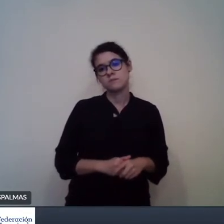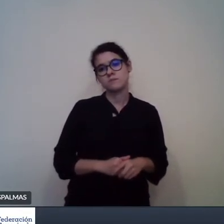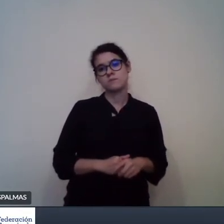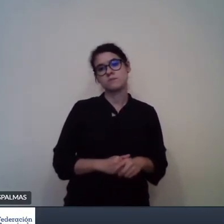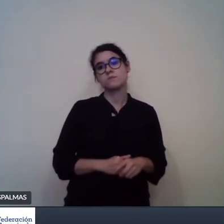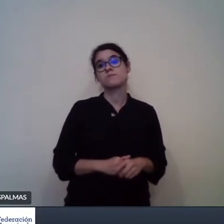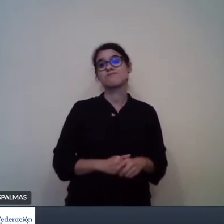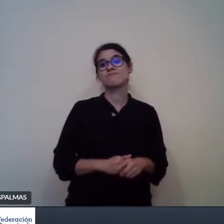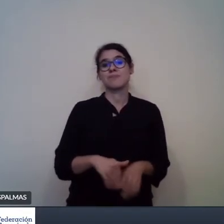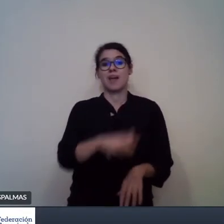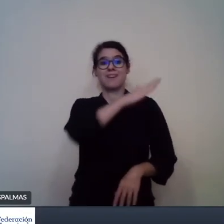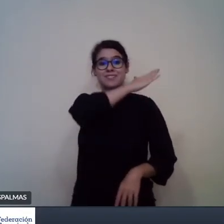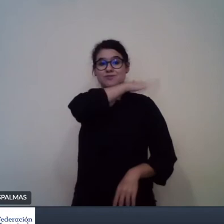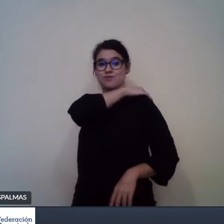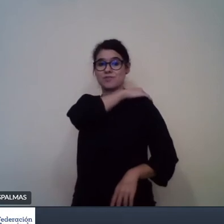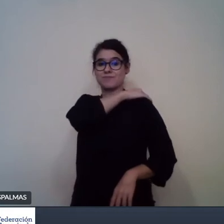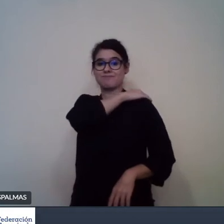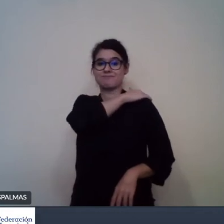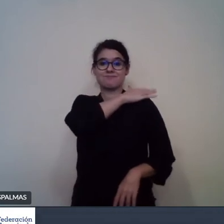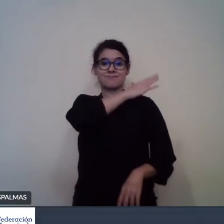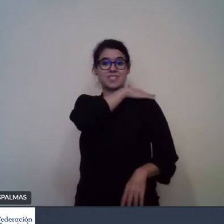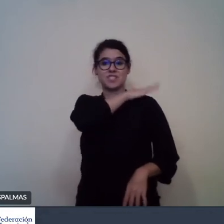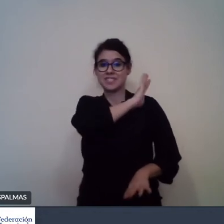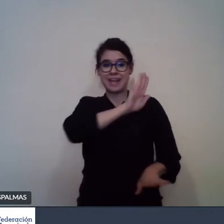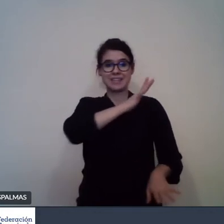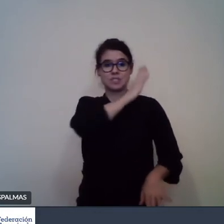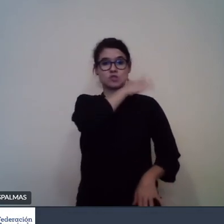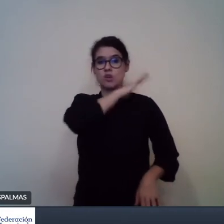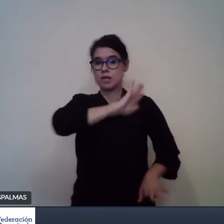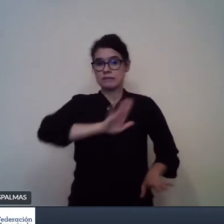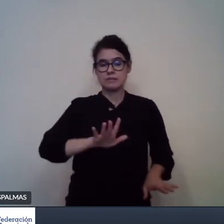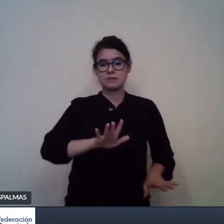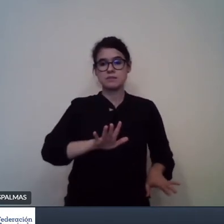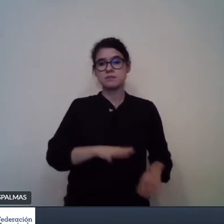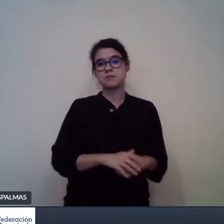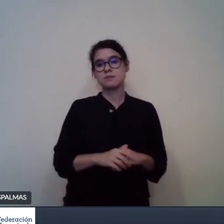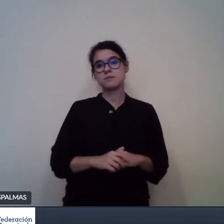Toca la espalda, solo tocar en la espalda.